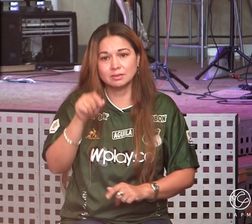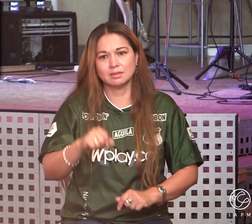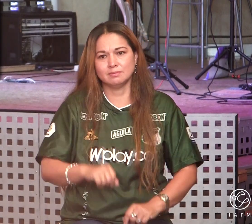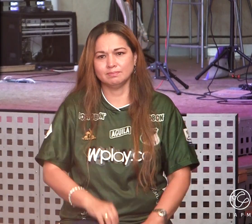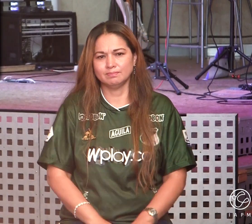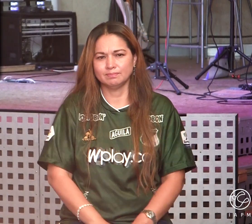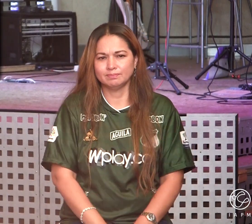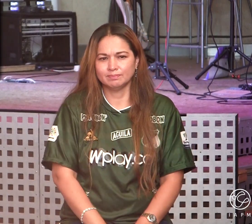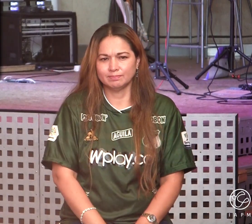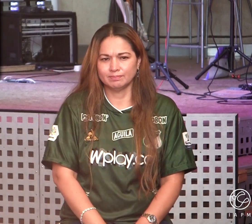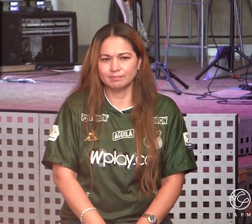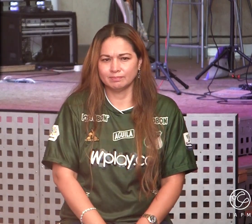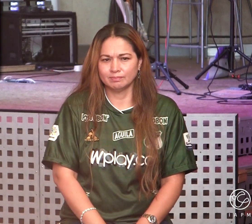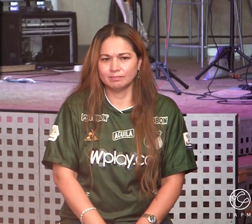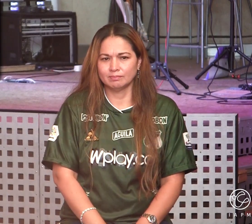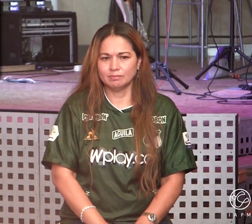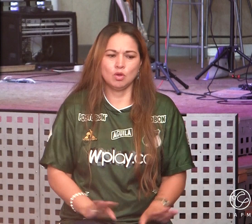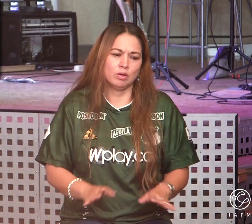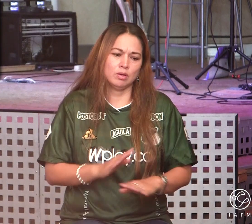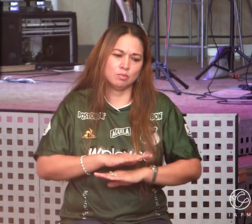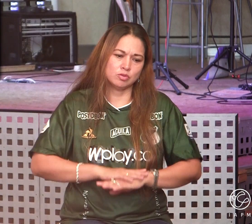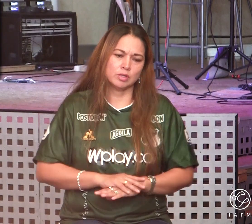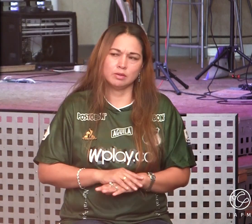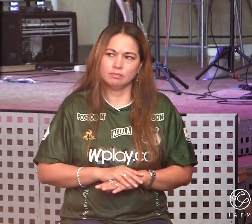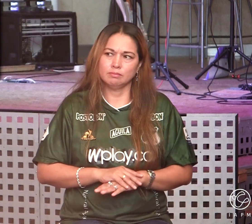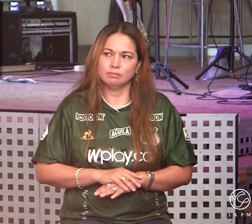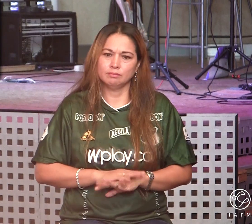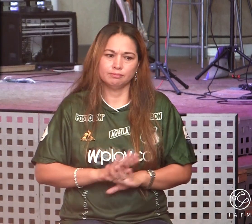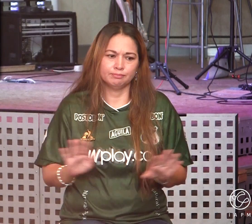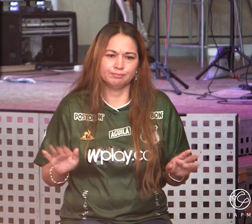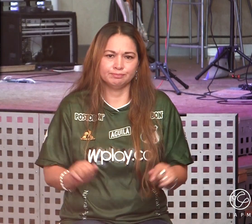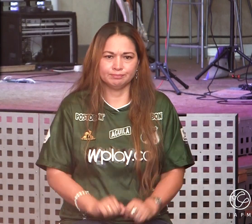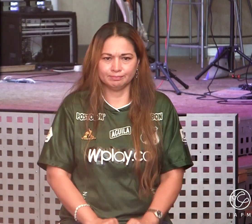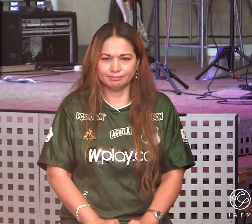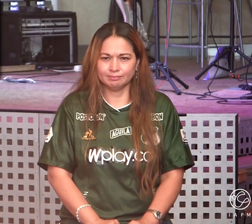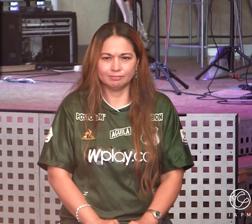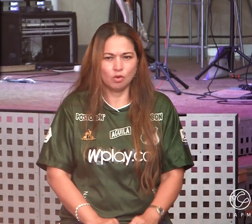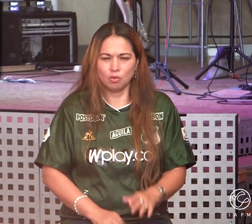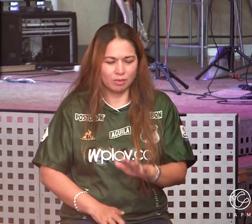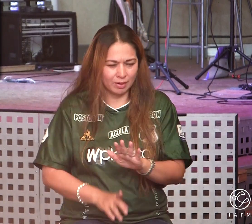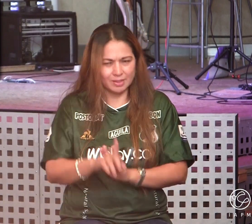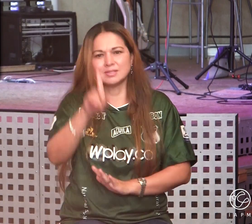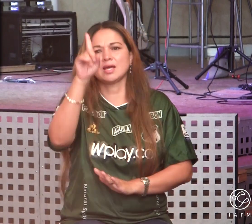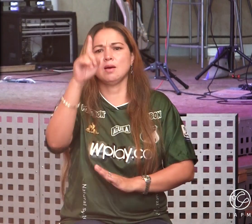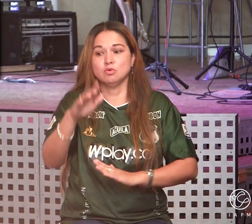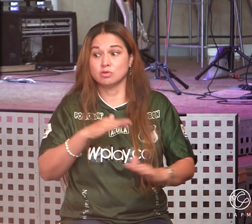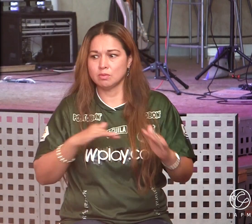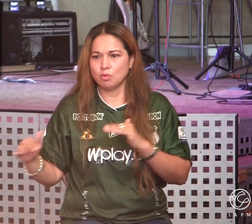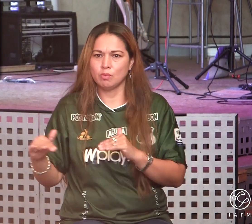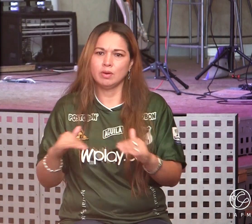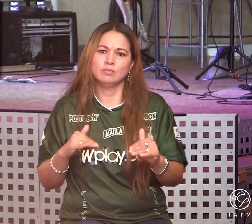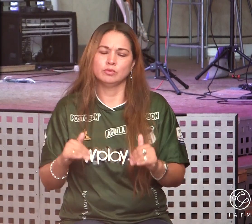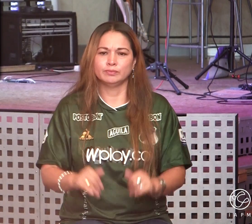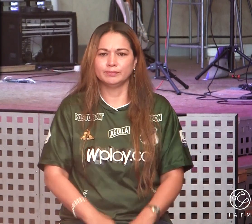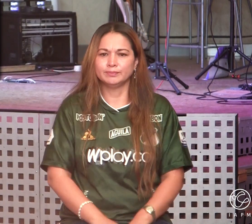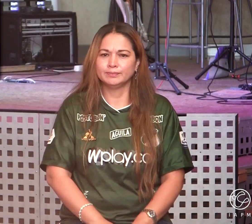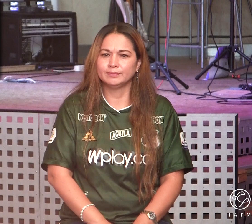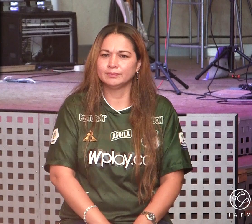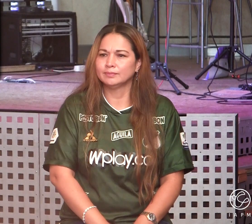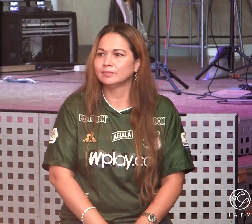Miren, quiero cerrar aquí este pequeño revuelto que les estoy haciendo para decir dos grandes dimensiones que apuntan a lo